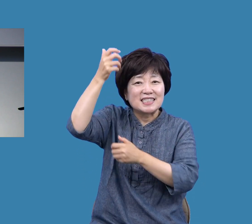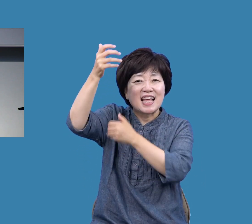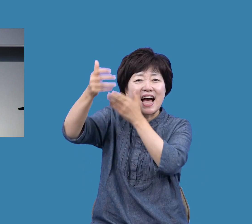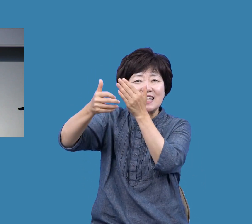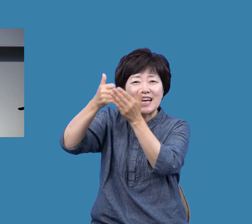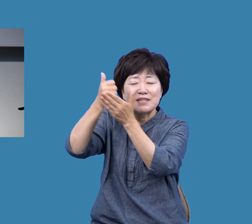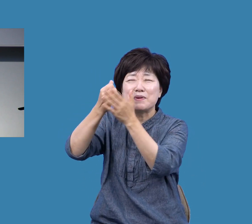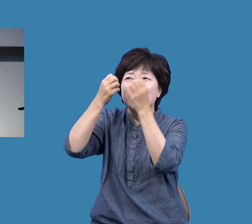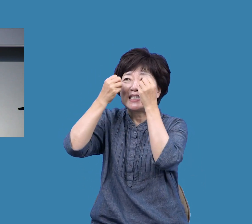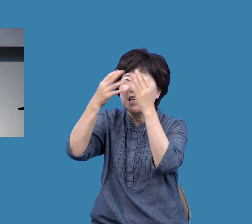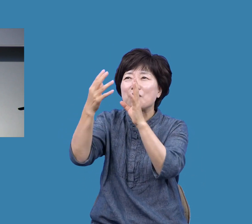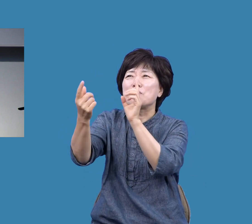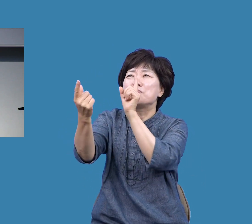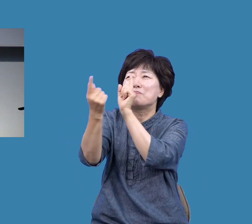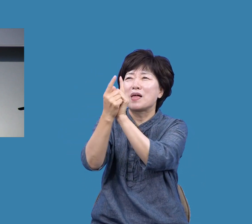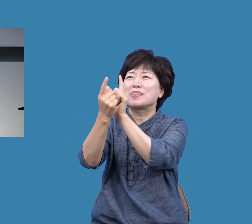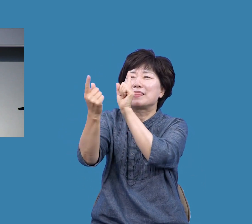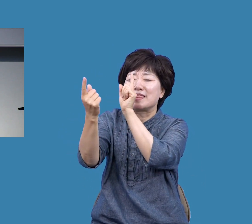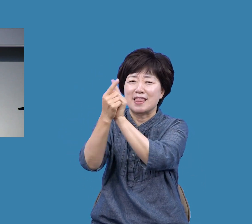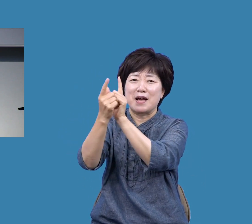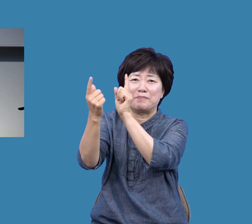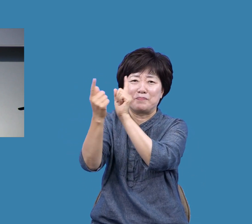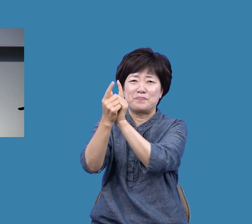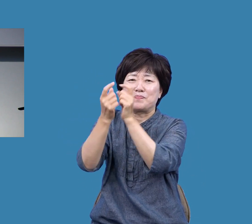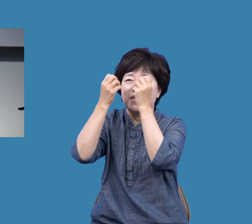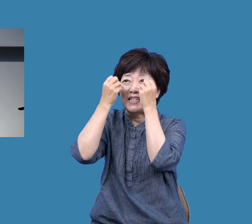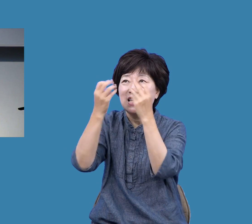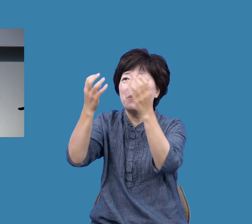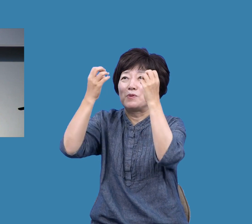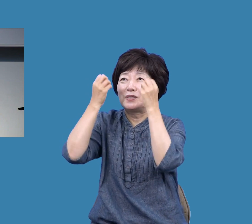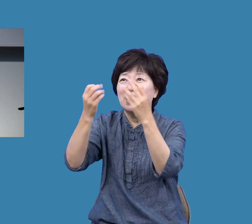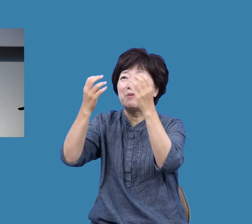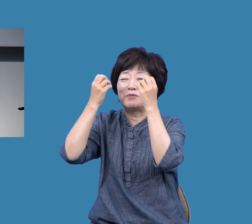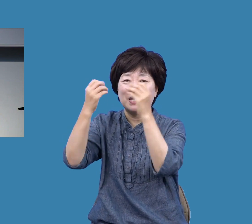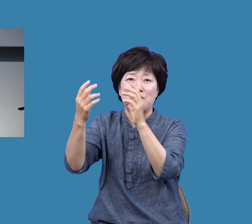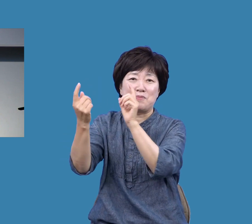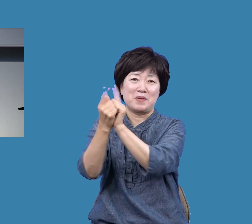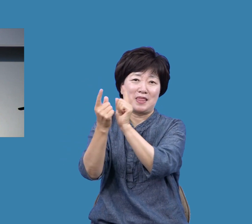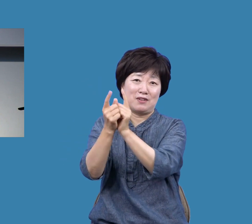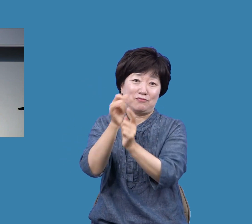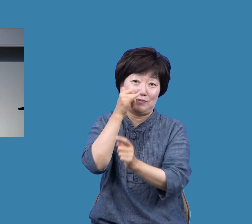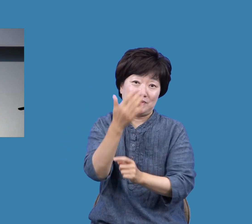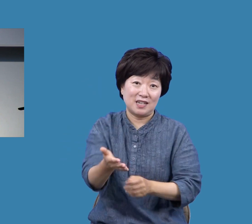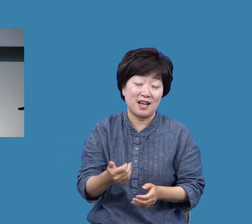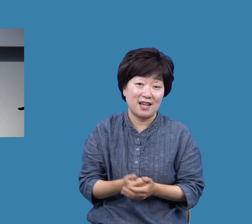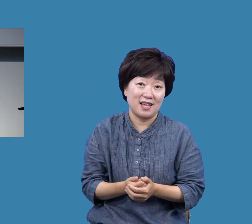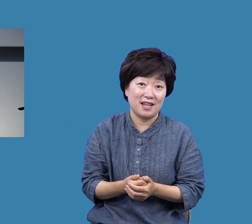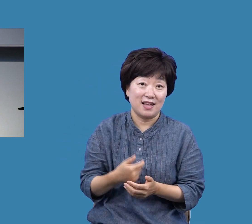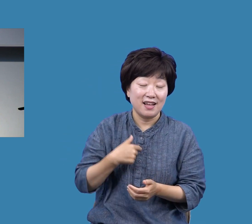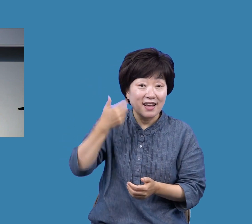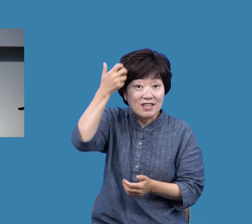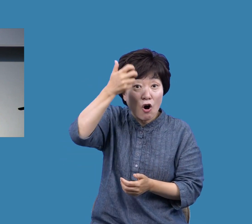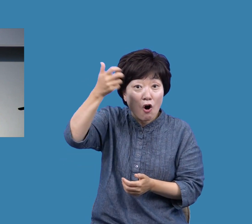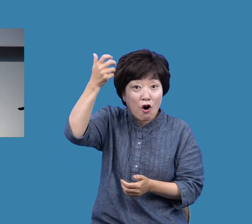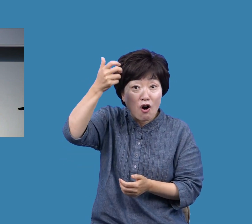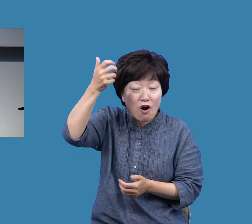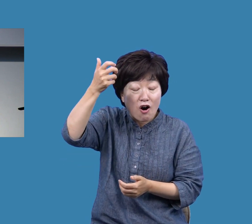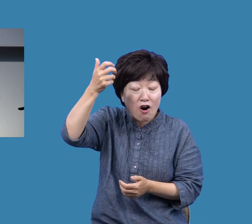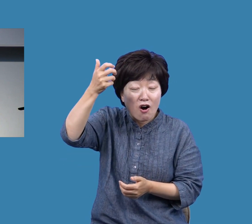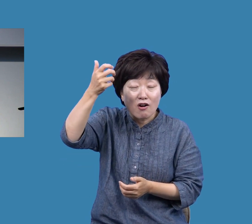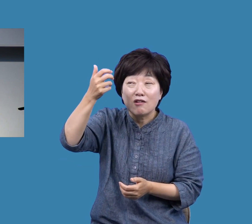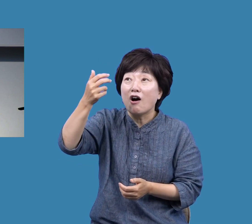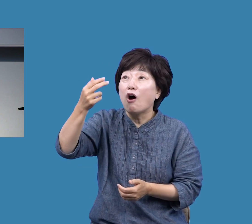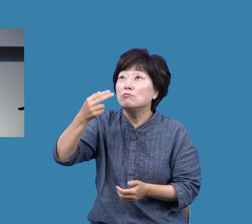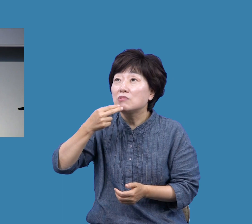신선한 만남이 매일매일 일어나면서 살고 있습니까? 우리 영에 이게 일어나지 않으면요 금방